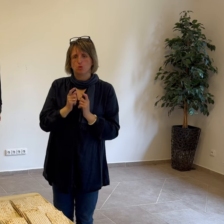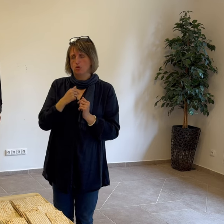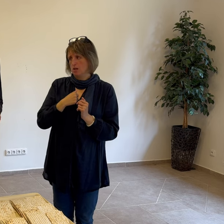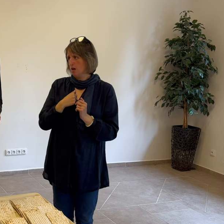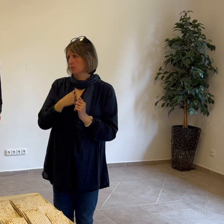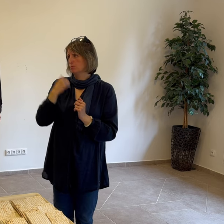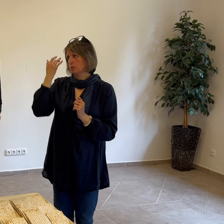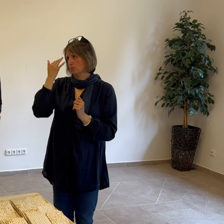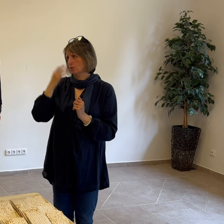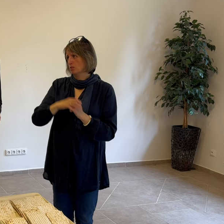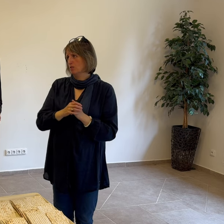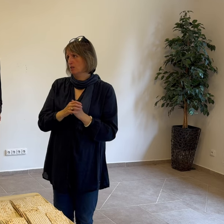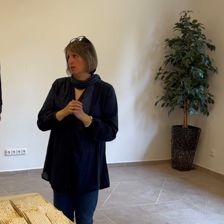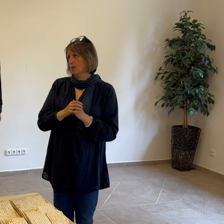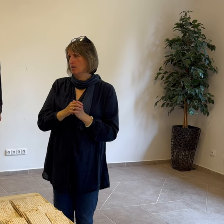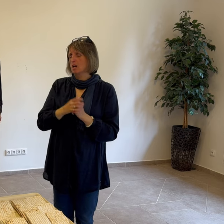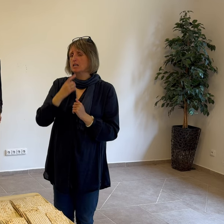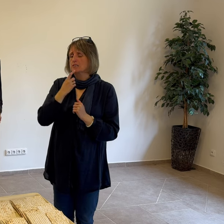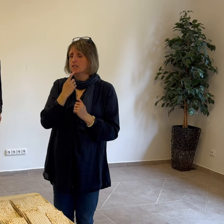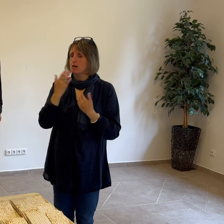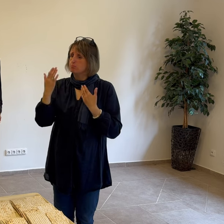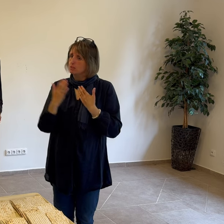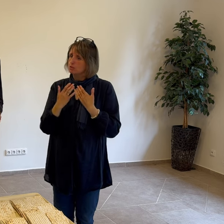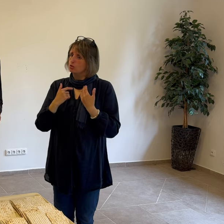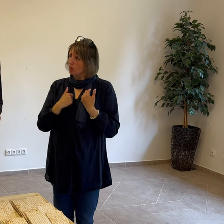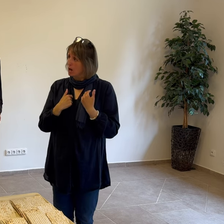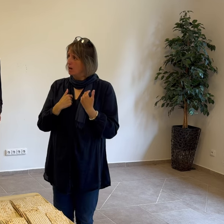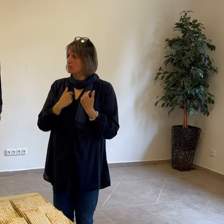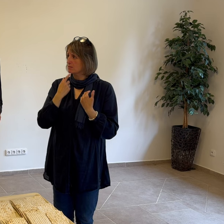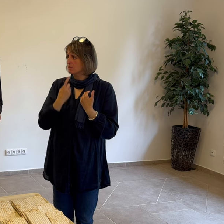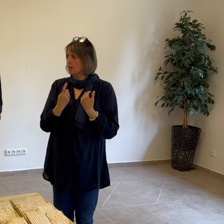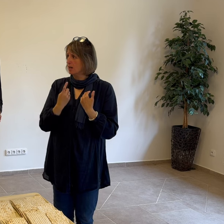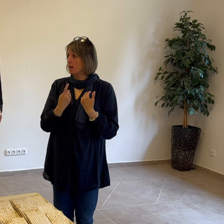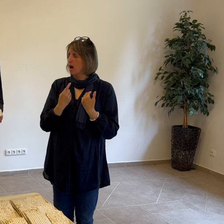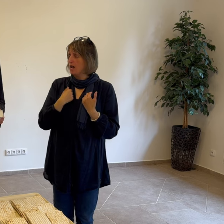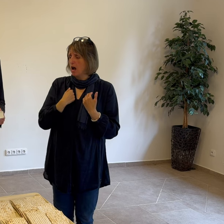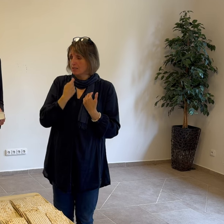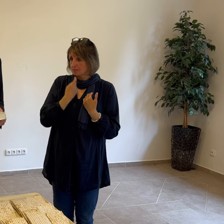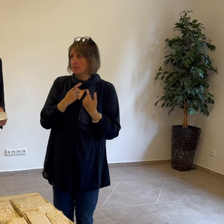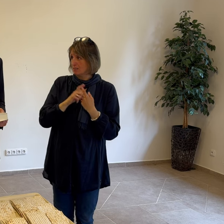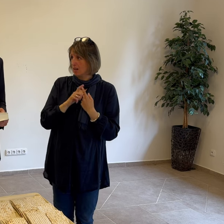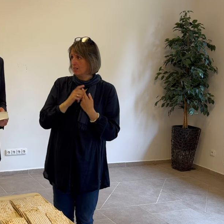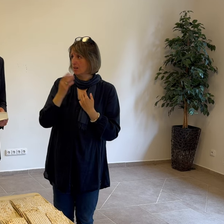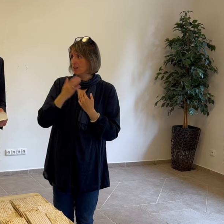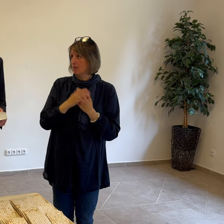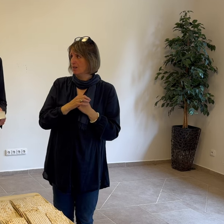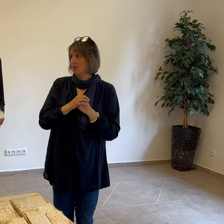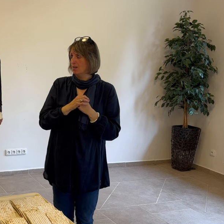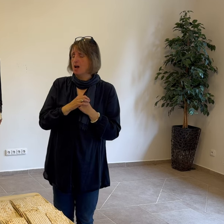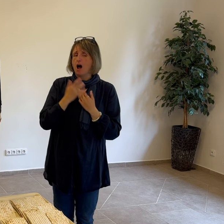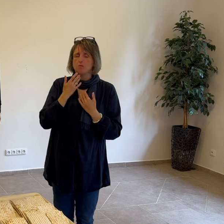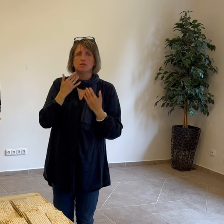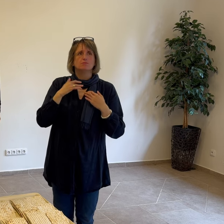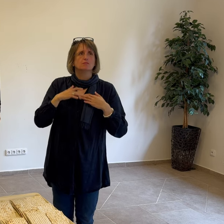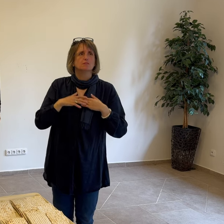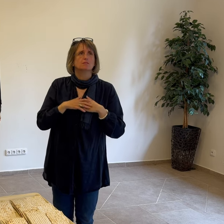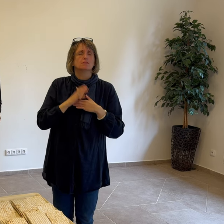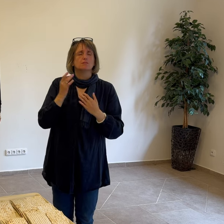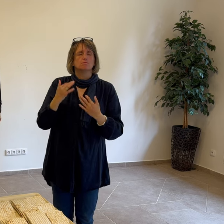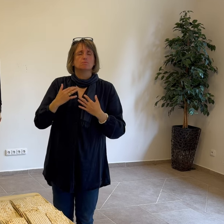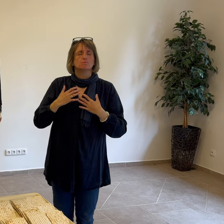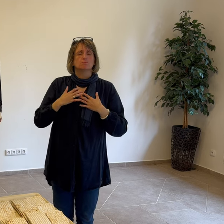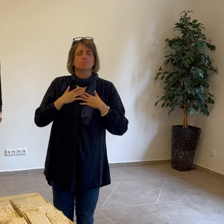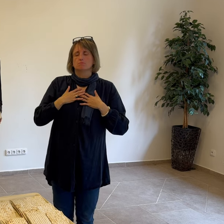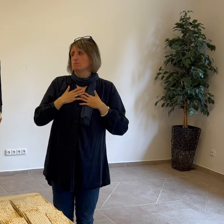Jak chci být blízko nás a přeje si abysme vnímali jeho přítomnost